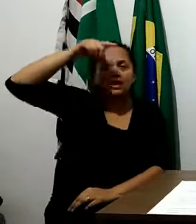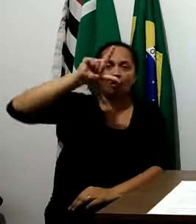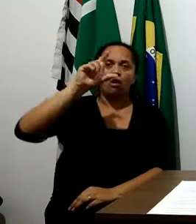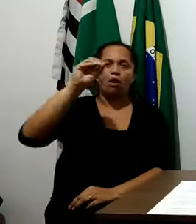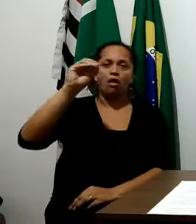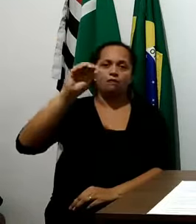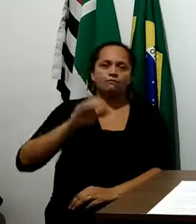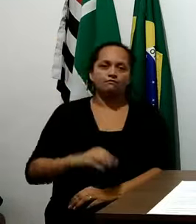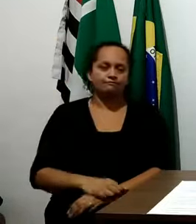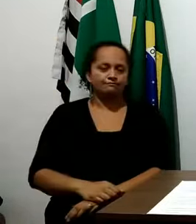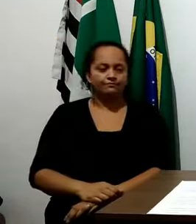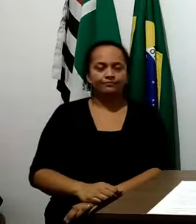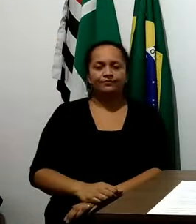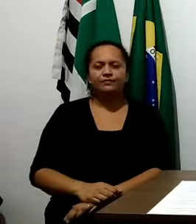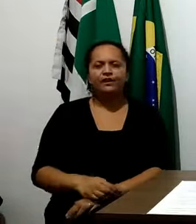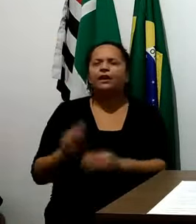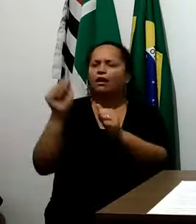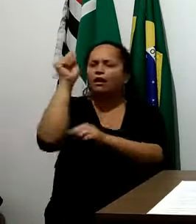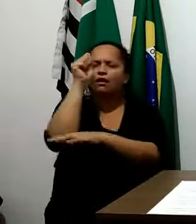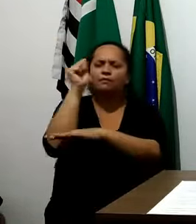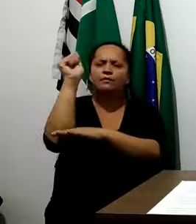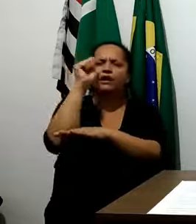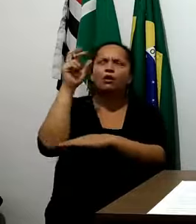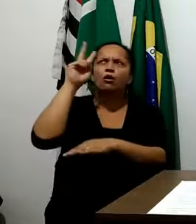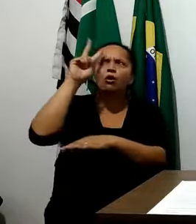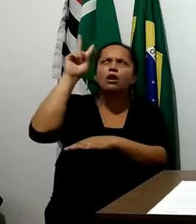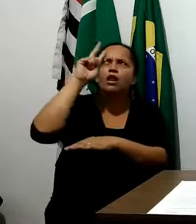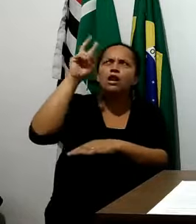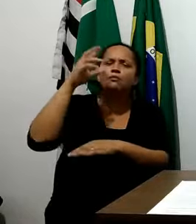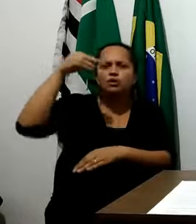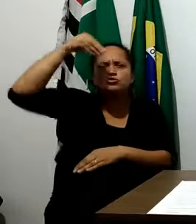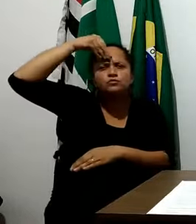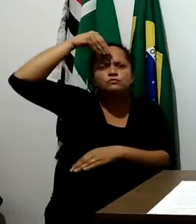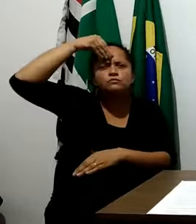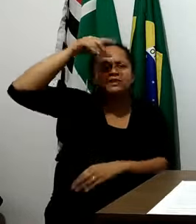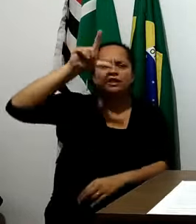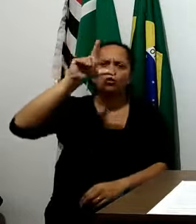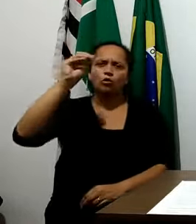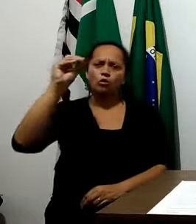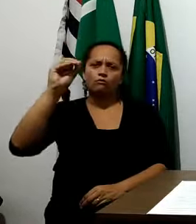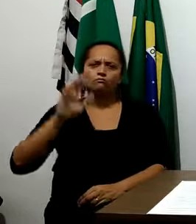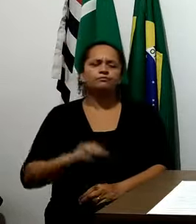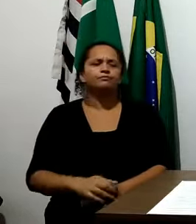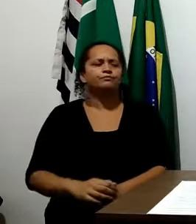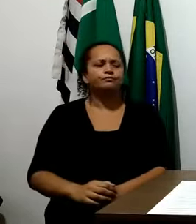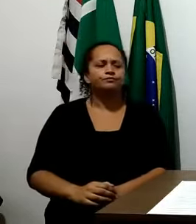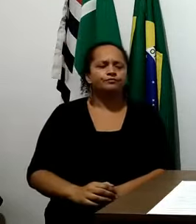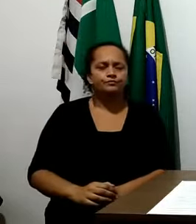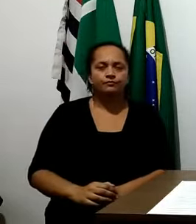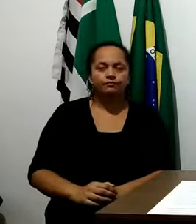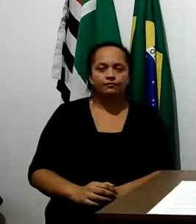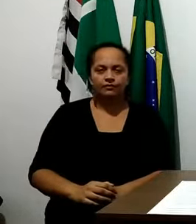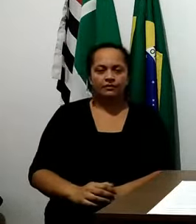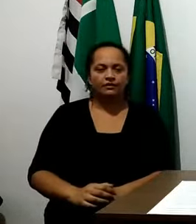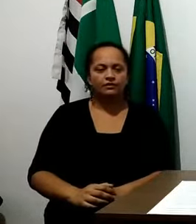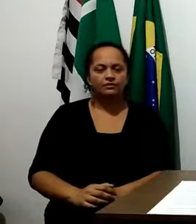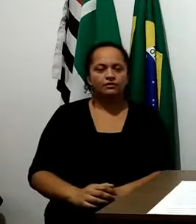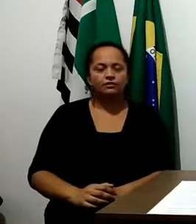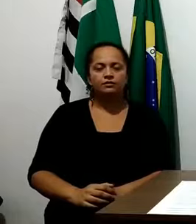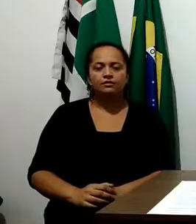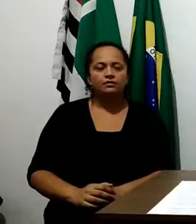Abraão se lembra de Ló, 22, 18, 22 e 23. Ele fala assim, vou ler rapidinho para vocês. Ele